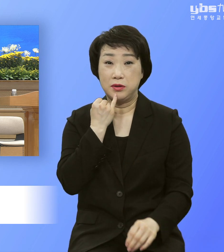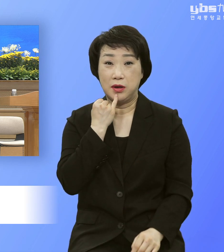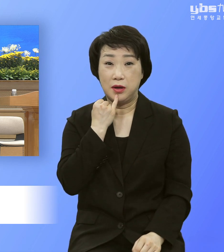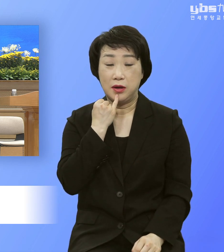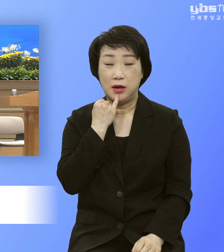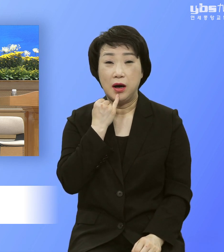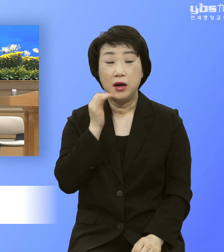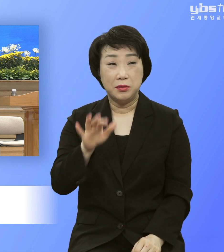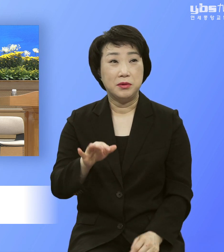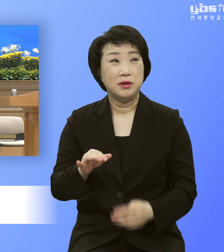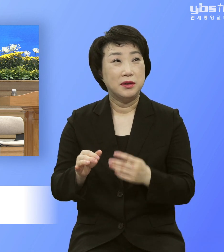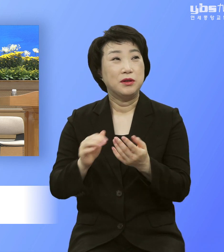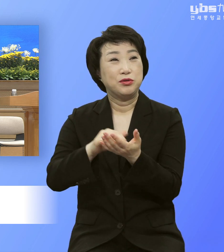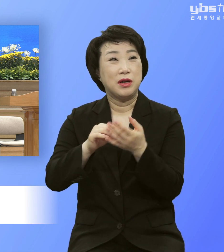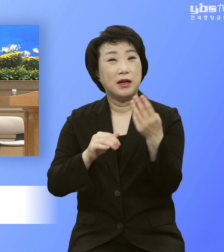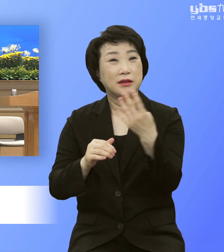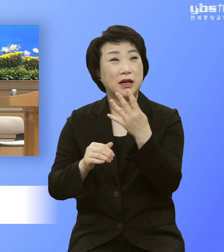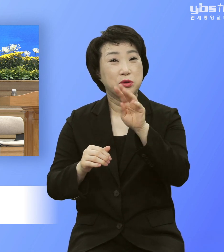4,500명.